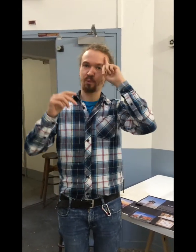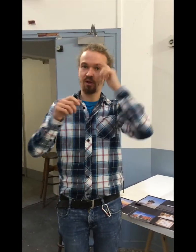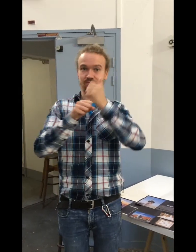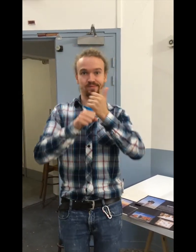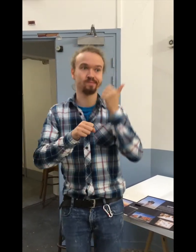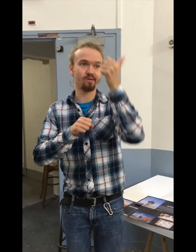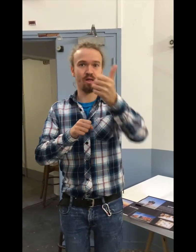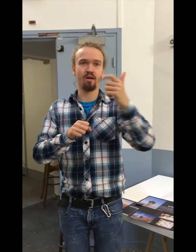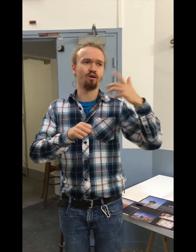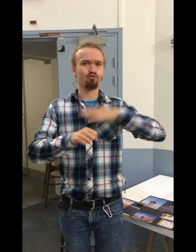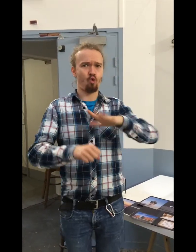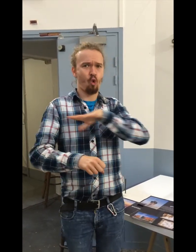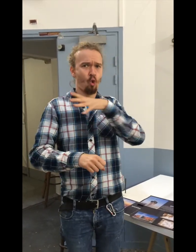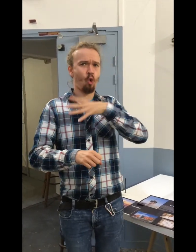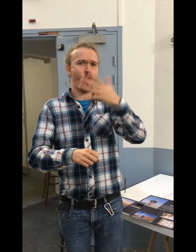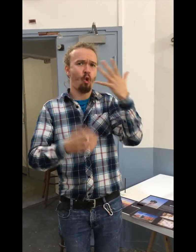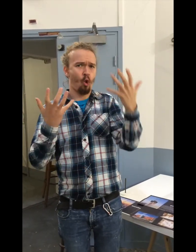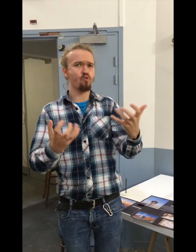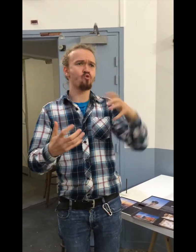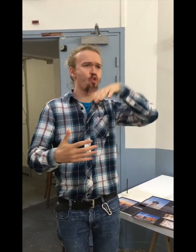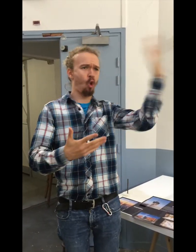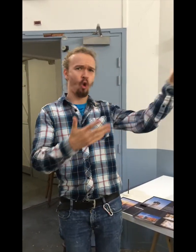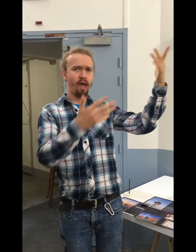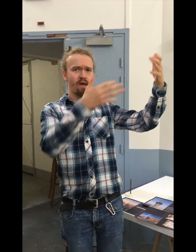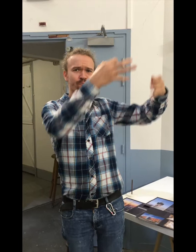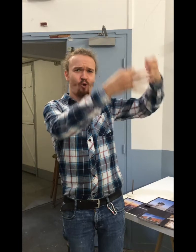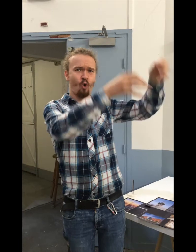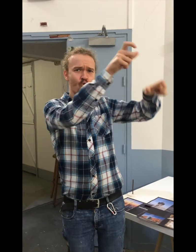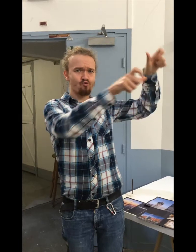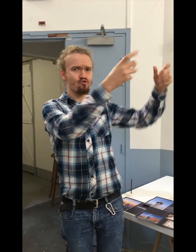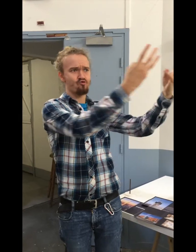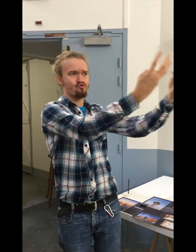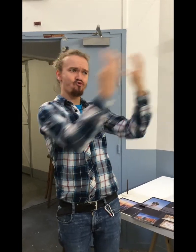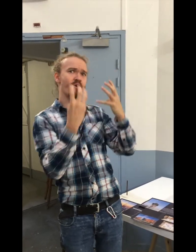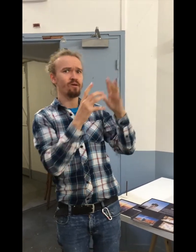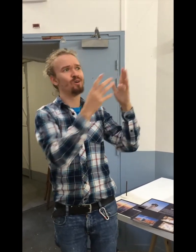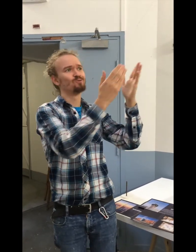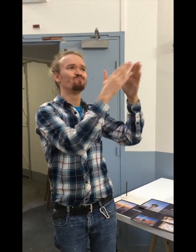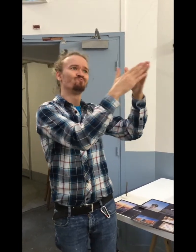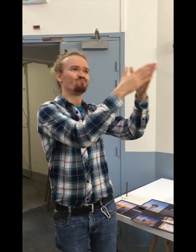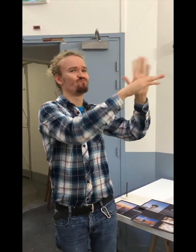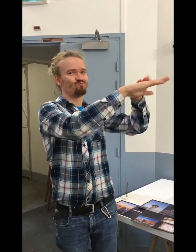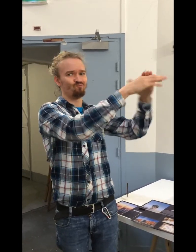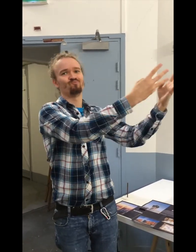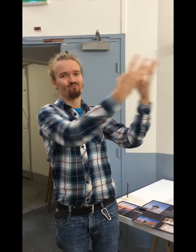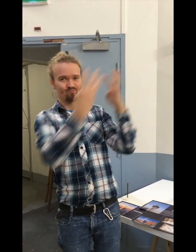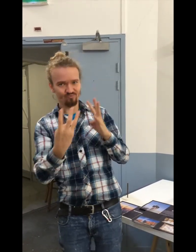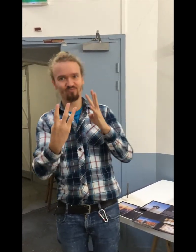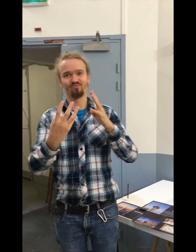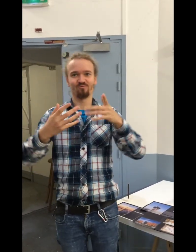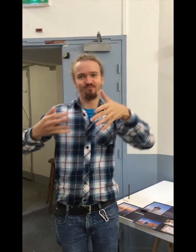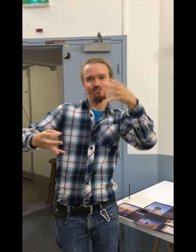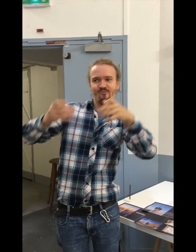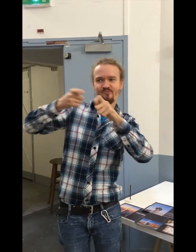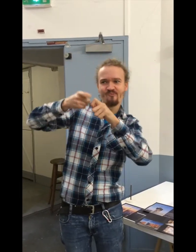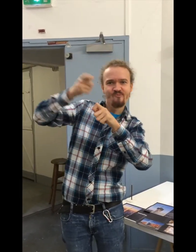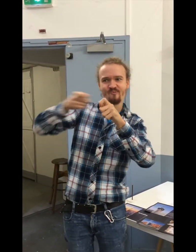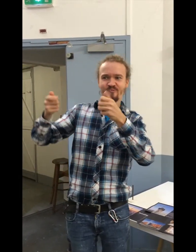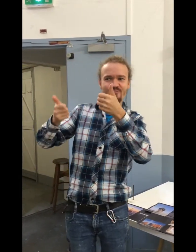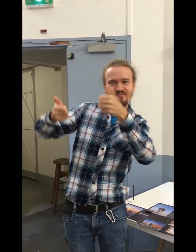les étudiants travaillent sur une version plus aboutie et ils souhaitent qu'un jury externe puisse venir juger de